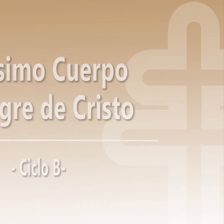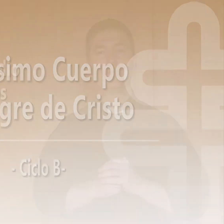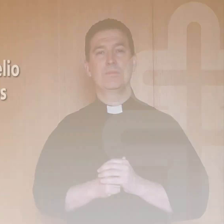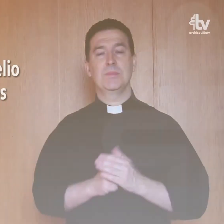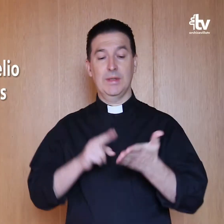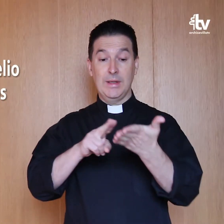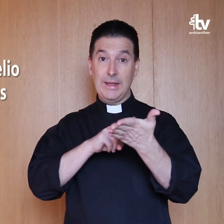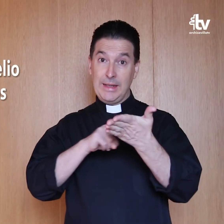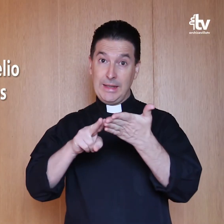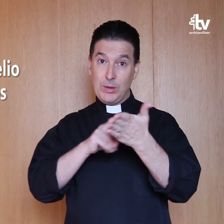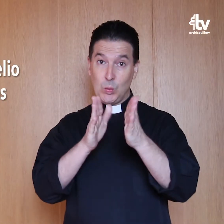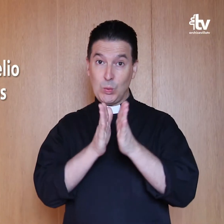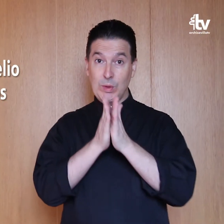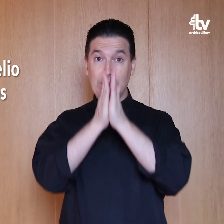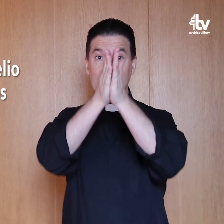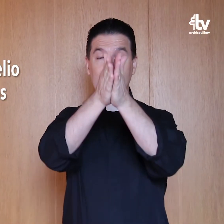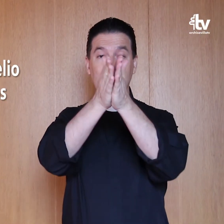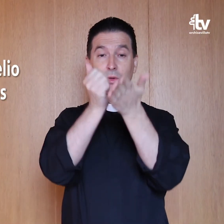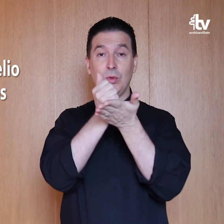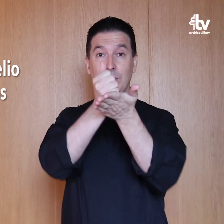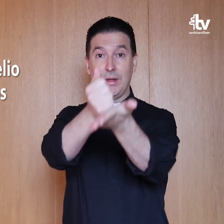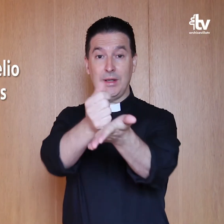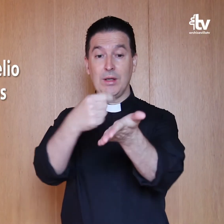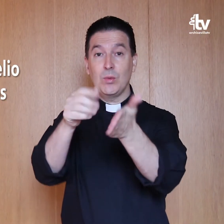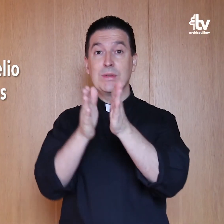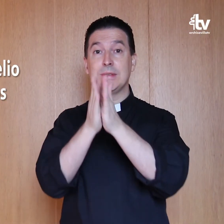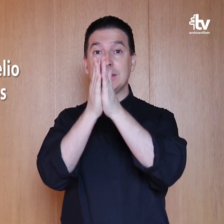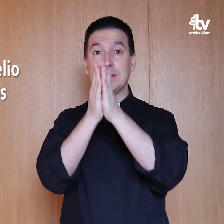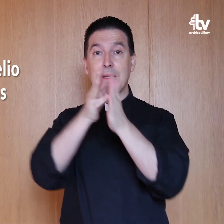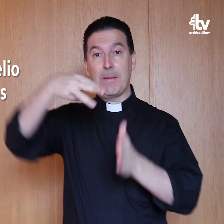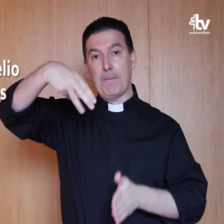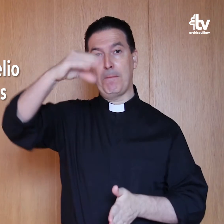Lectura del Santo Evangelio según San Marcos